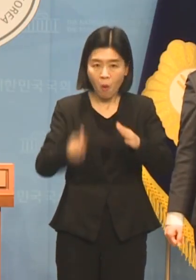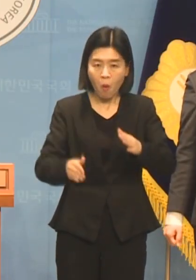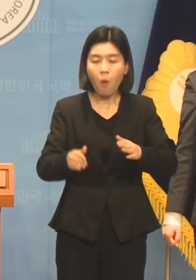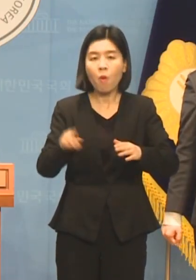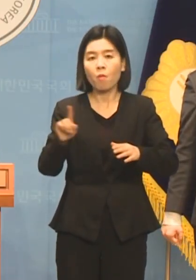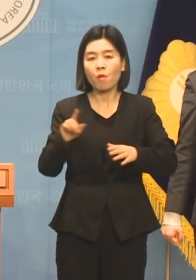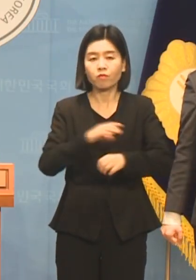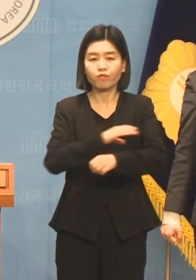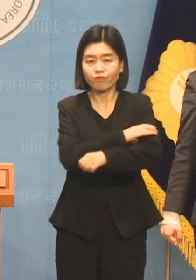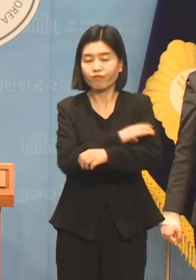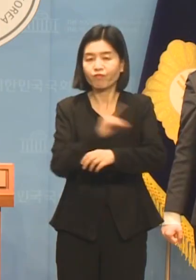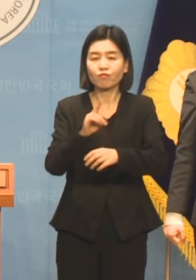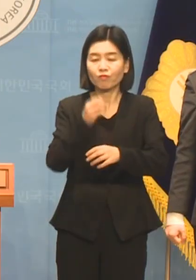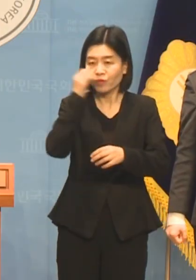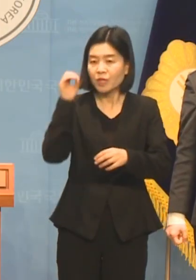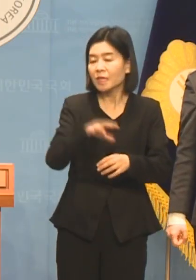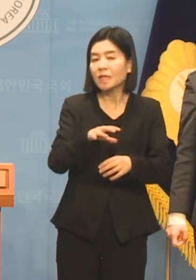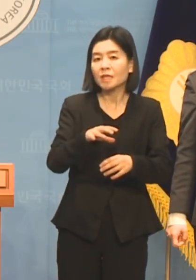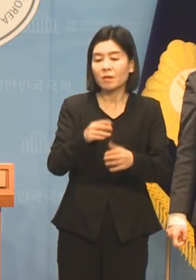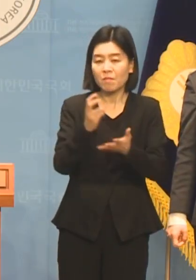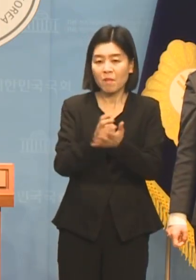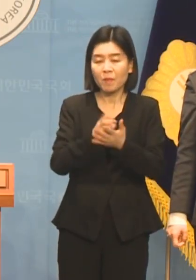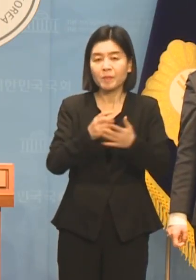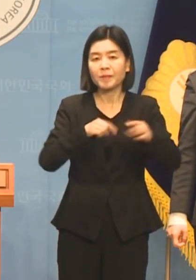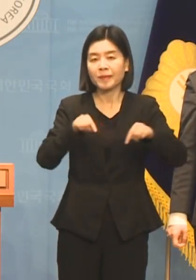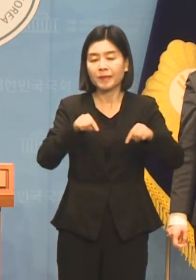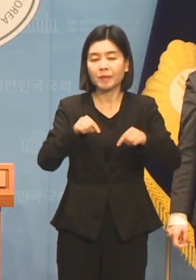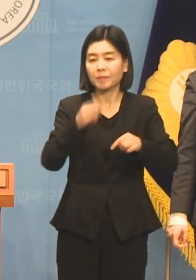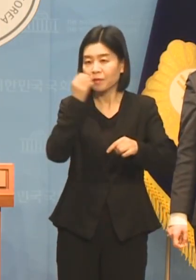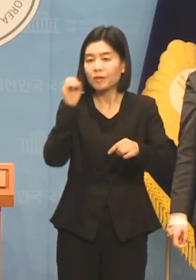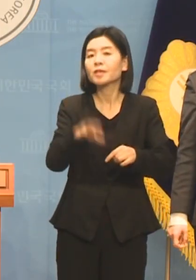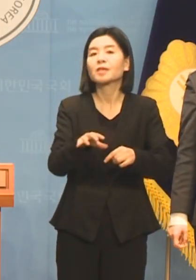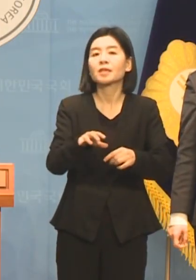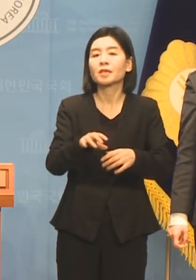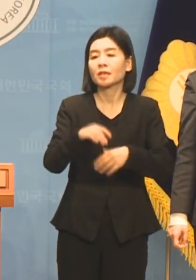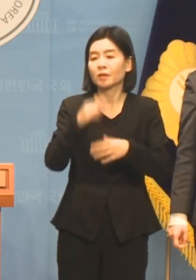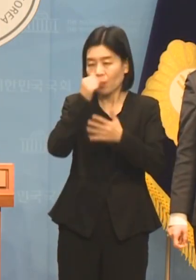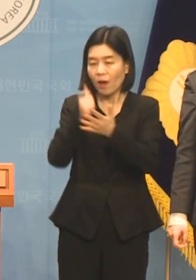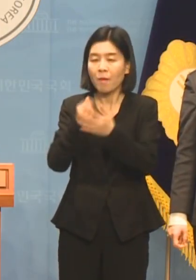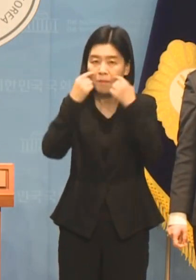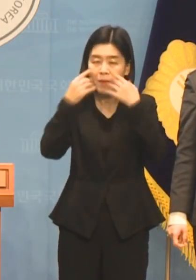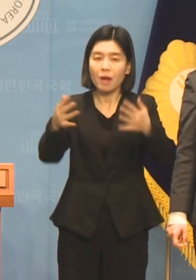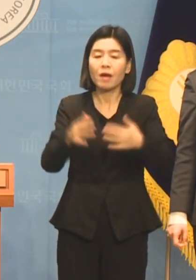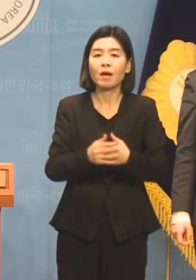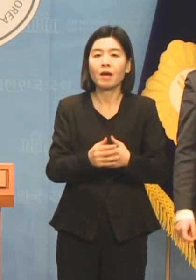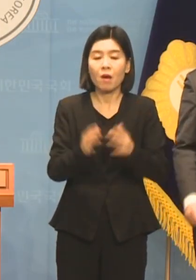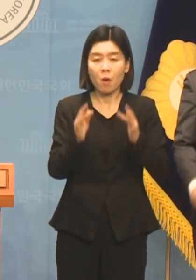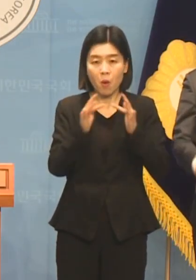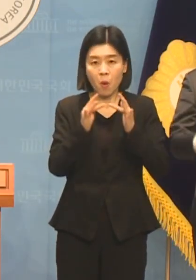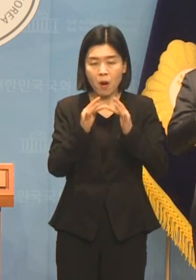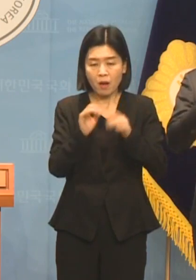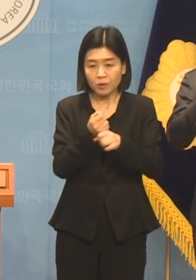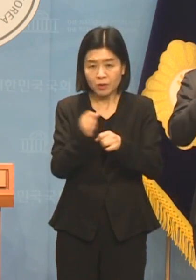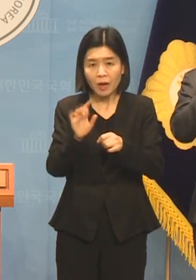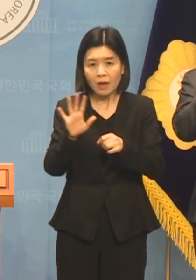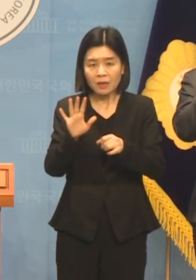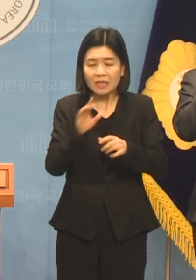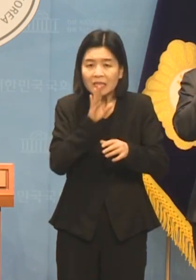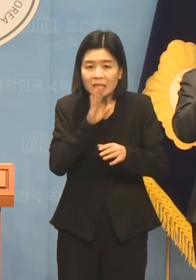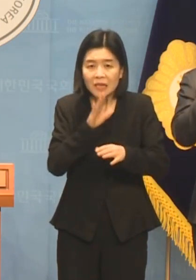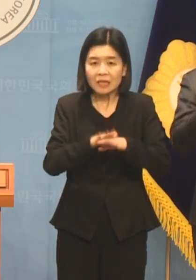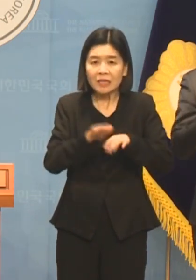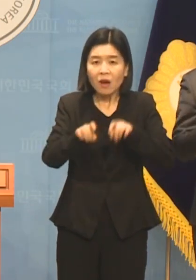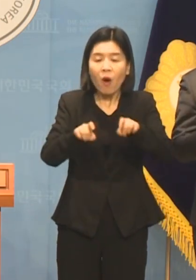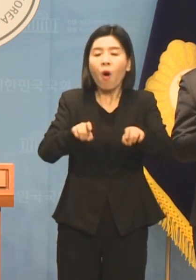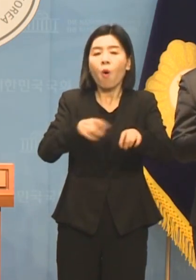흔들려는 명백한 범죄 행위입니다. 이는 단순한 온라인 여론조작을 넘어 실질적인 위협으로 번질 가능성이 매우